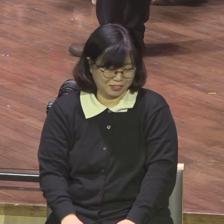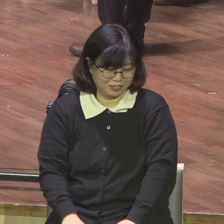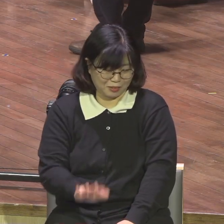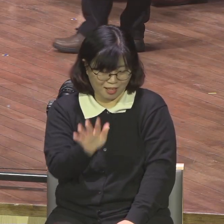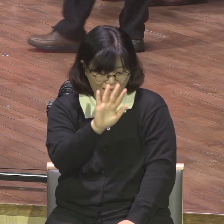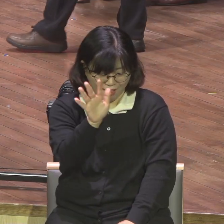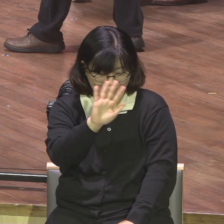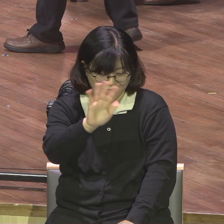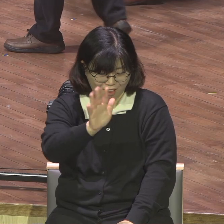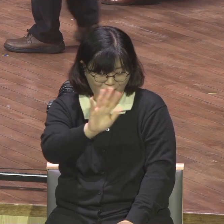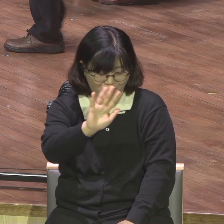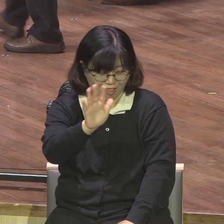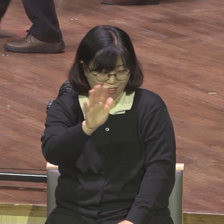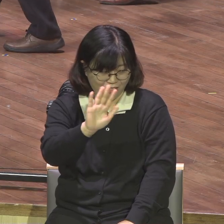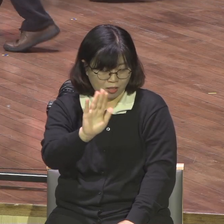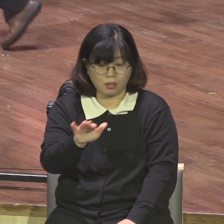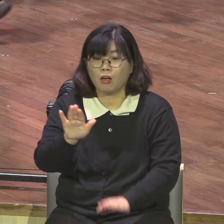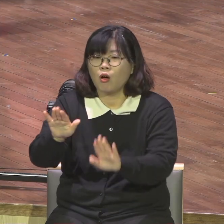메리 크리스마스.